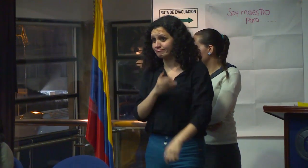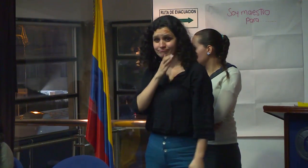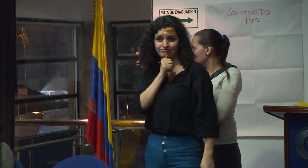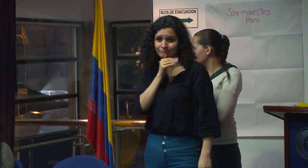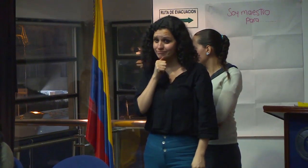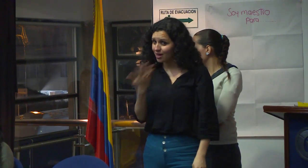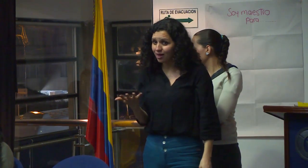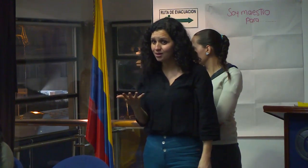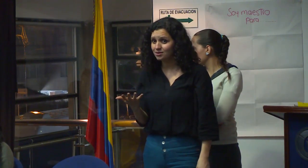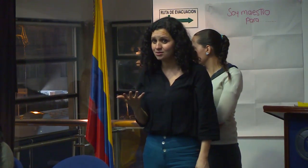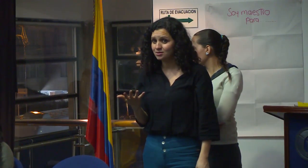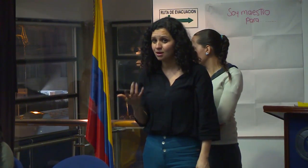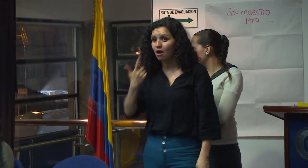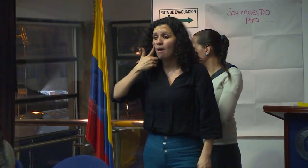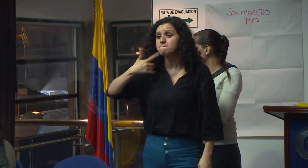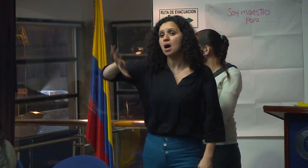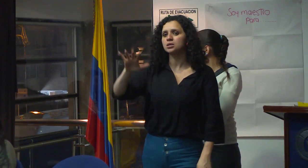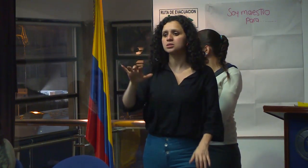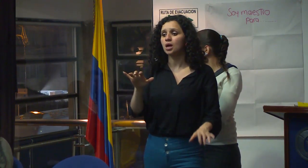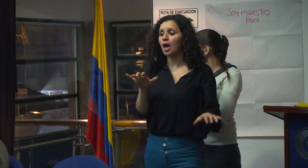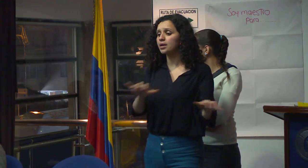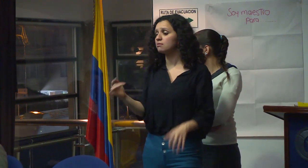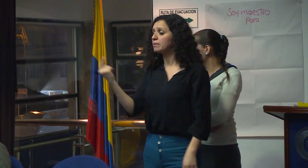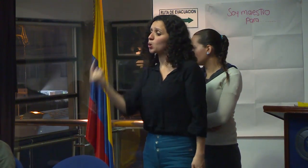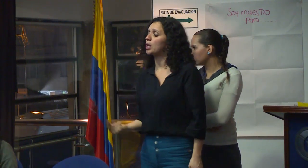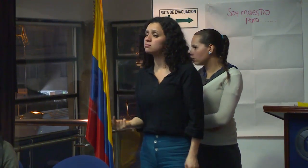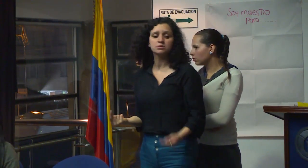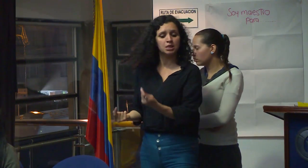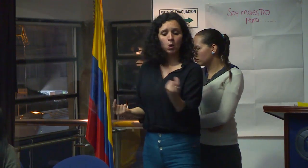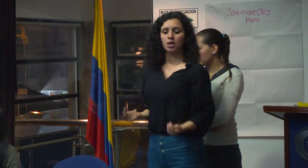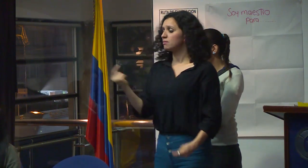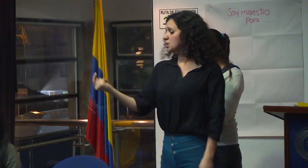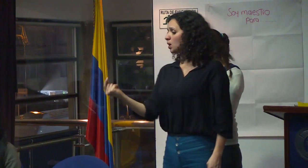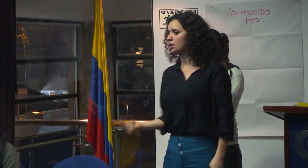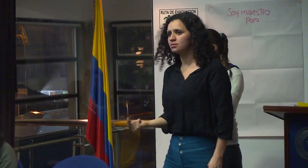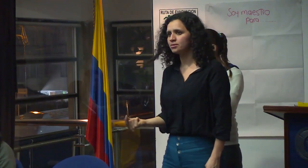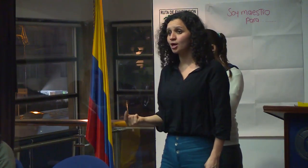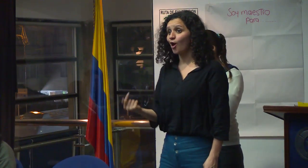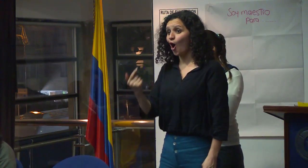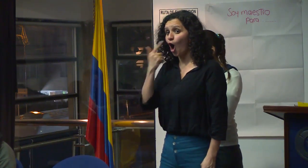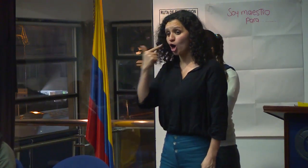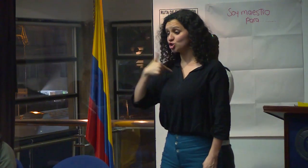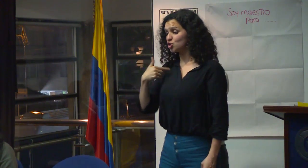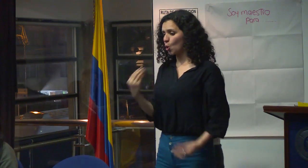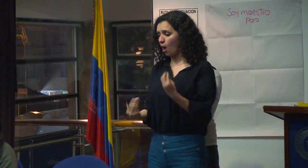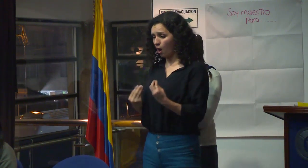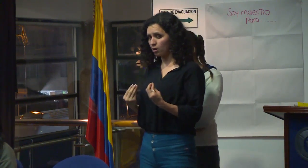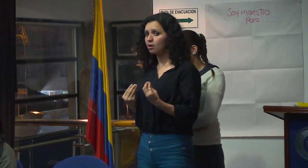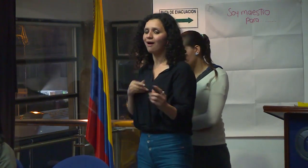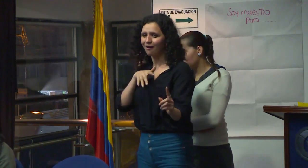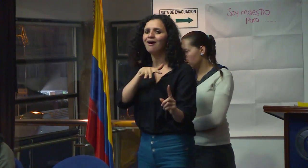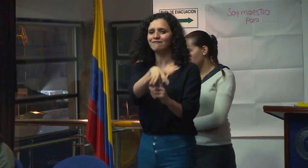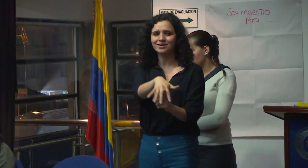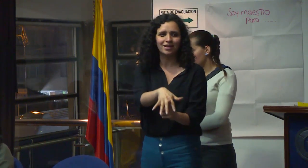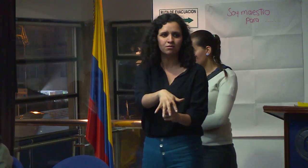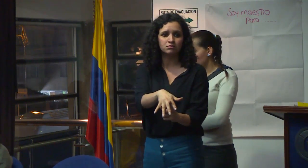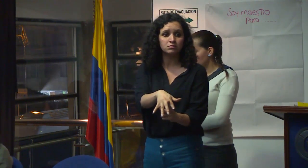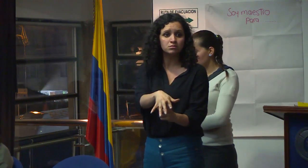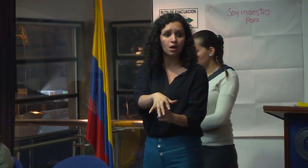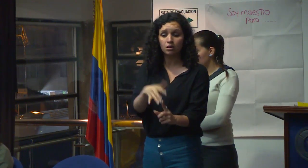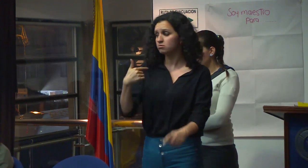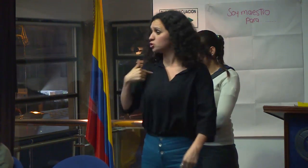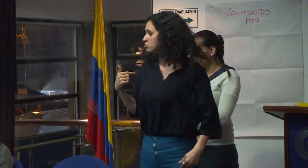solamente acciones particulares, porque es que lo que yo hago afecta al otro. Pero como yo solamente estoy pensando